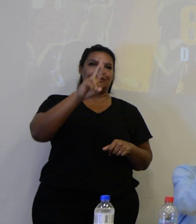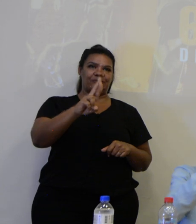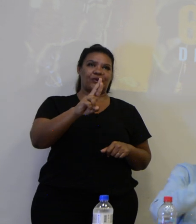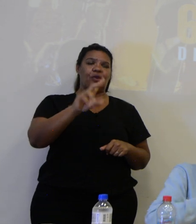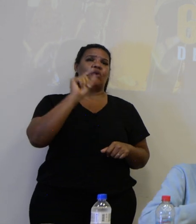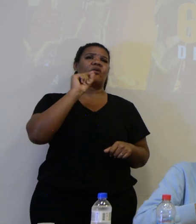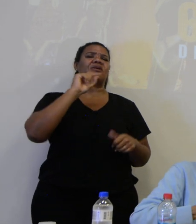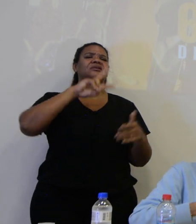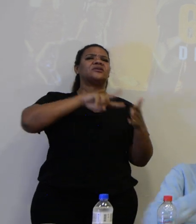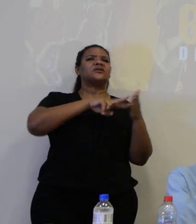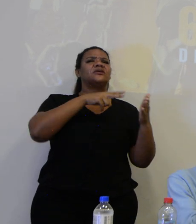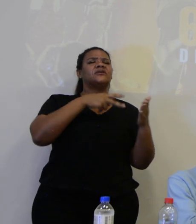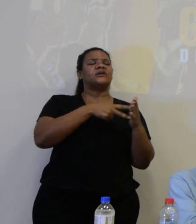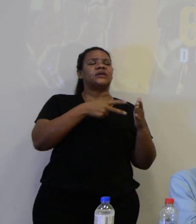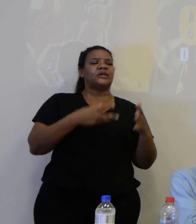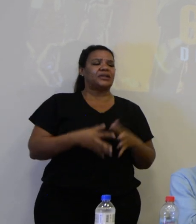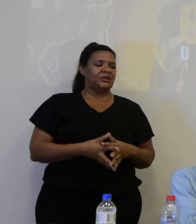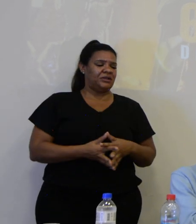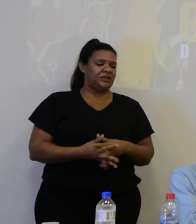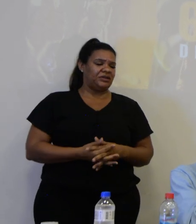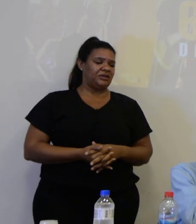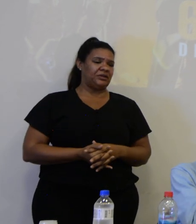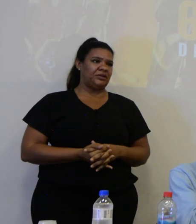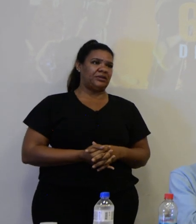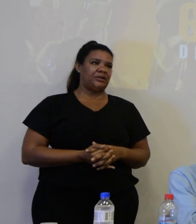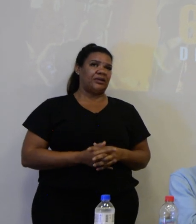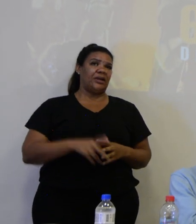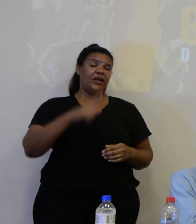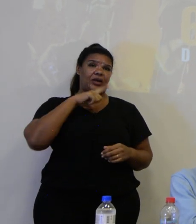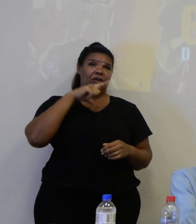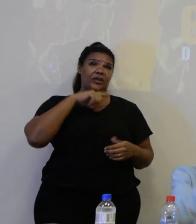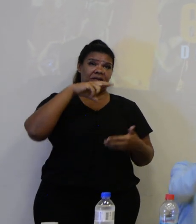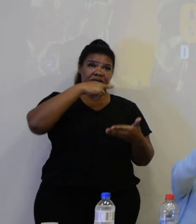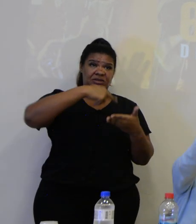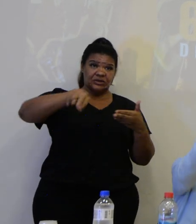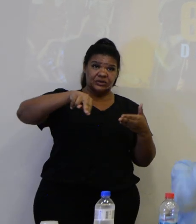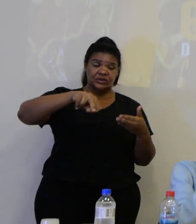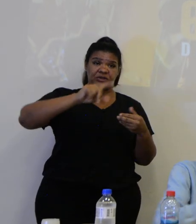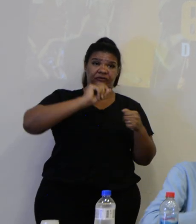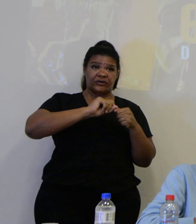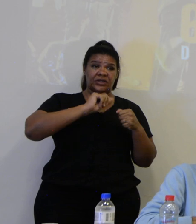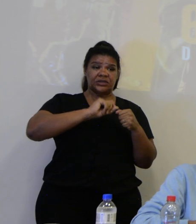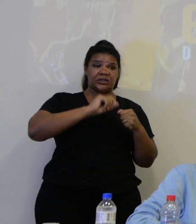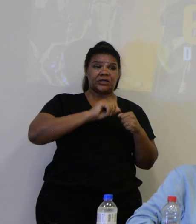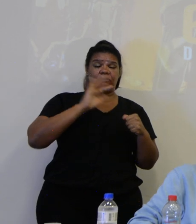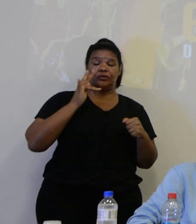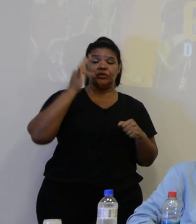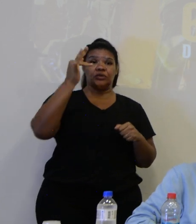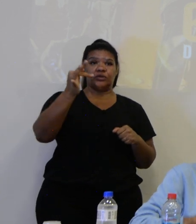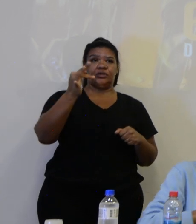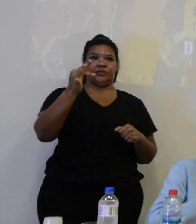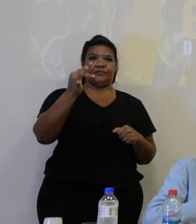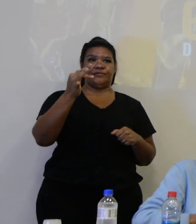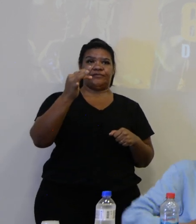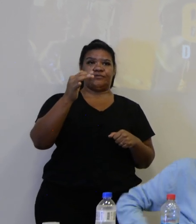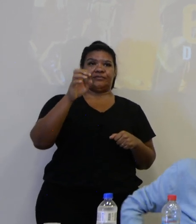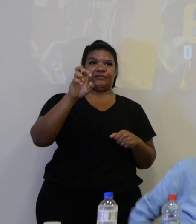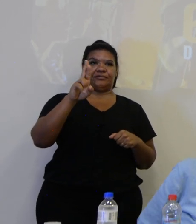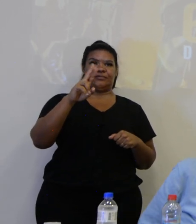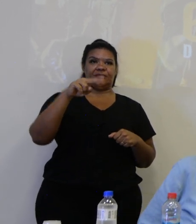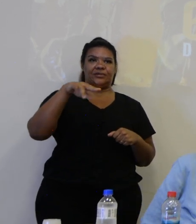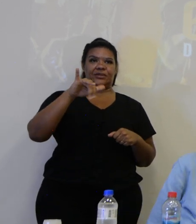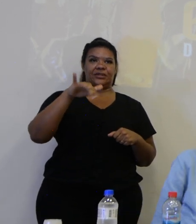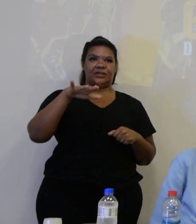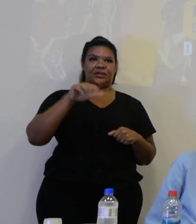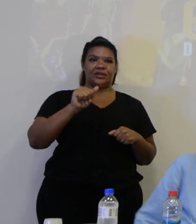Isso é, aliás, eu não preciso fazer. Eu tenho uma cirurgia que eu preciso fazer, mas estou deixando para frente, que é a hérnia. Por conta